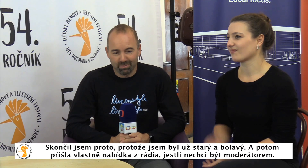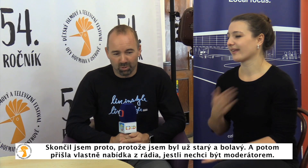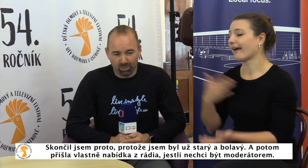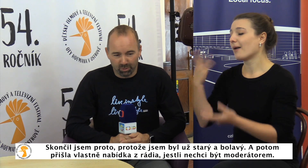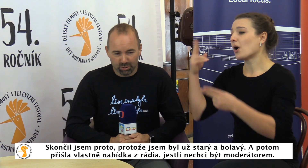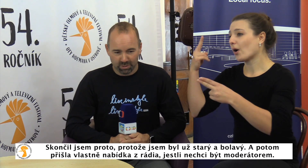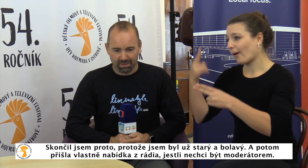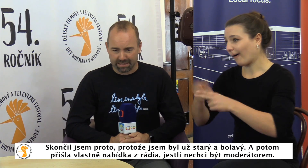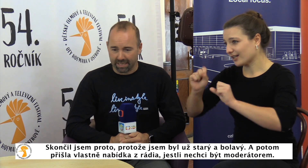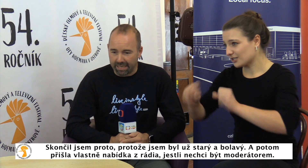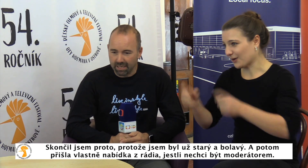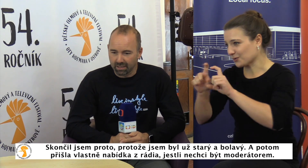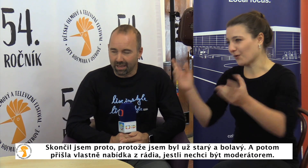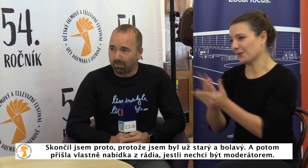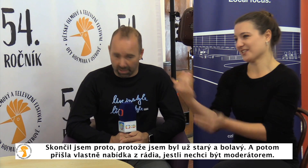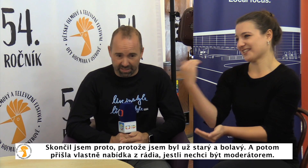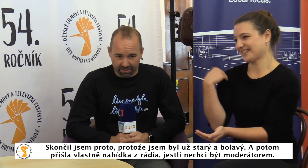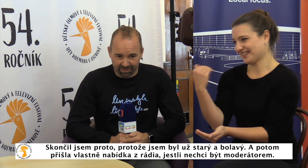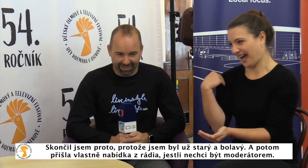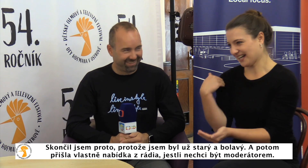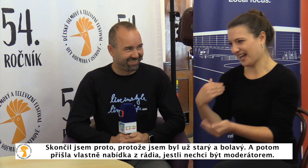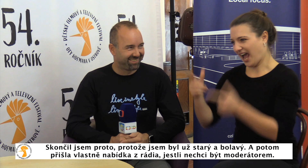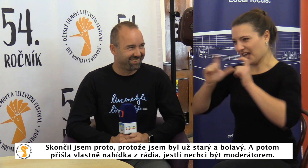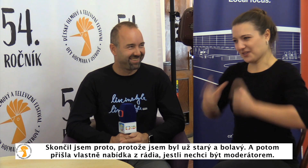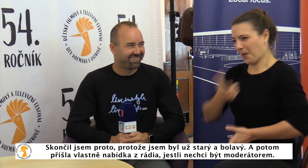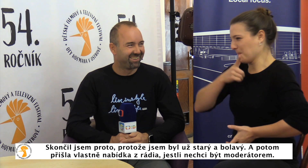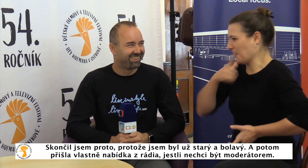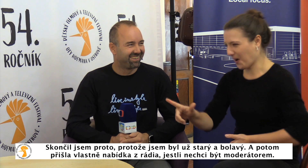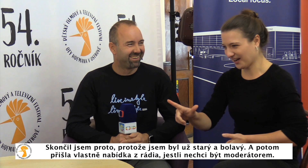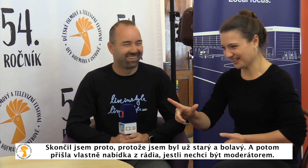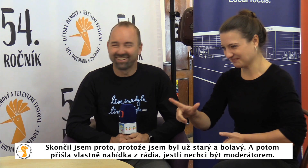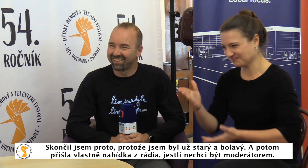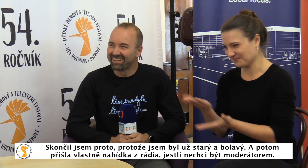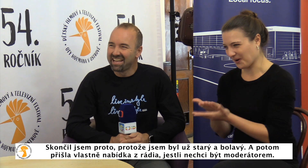Skončil jsem proto, protože už jsem byl starý a bolavý.